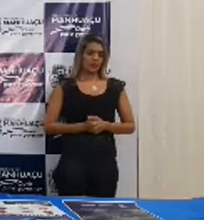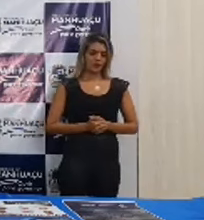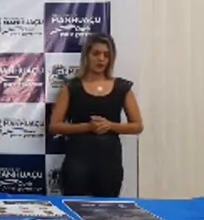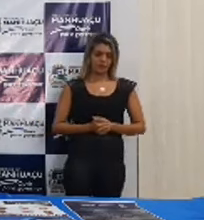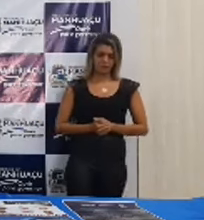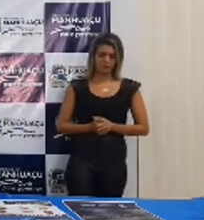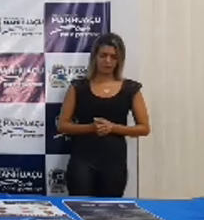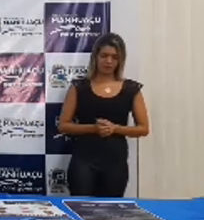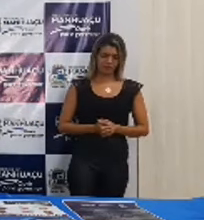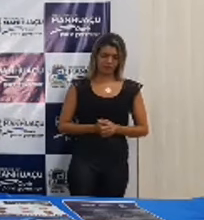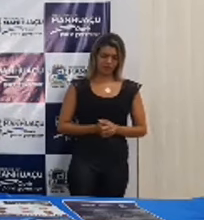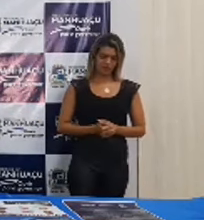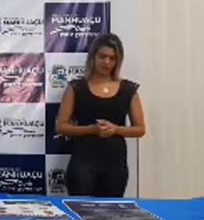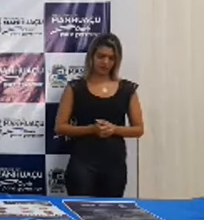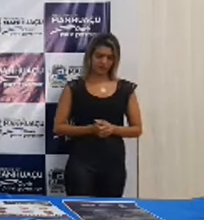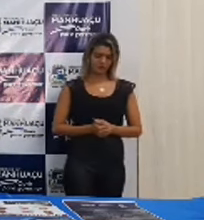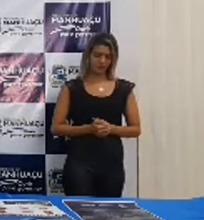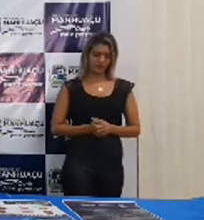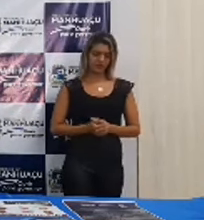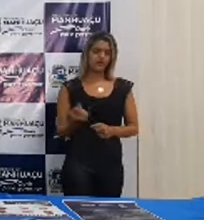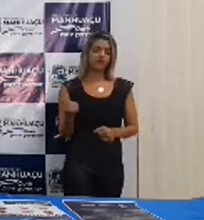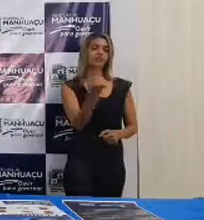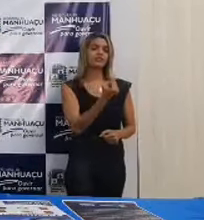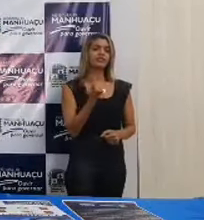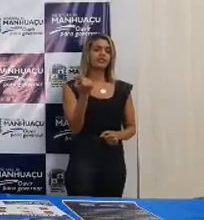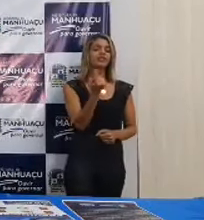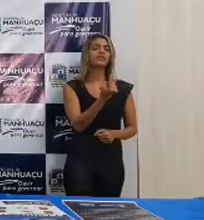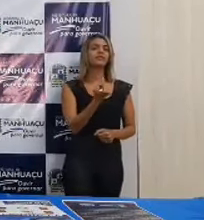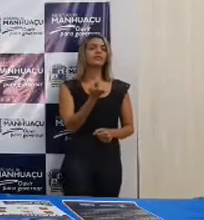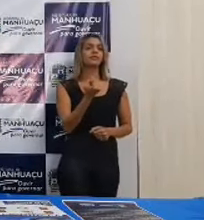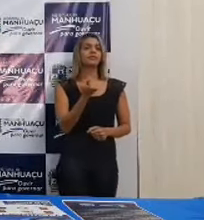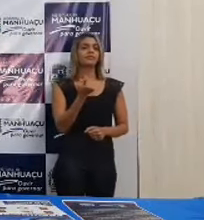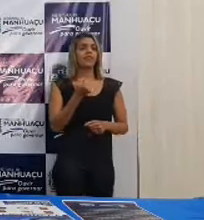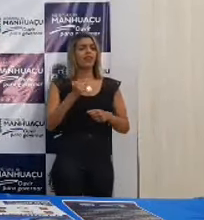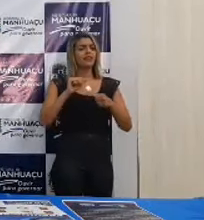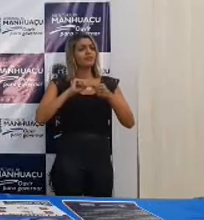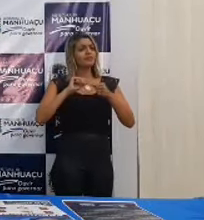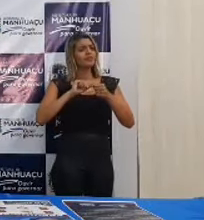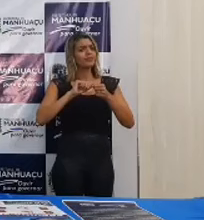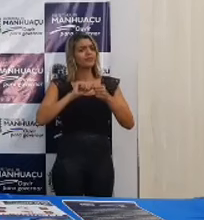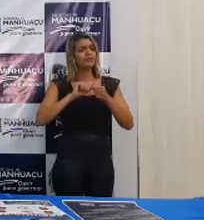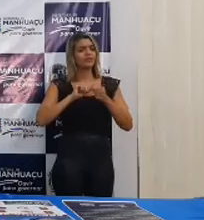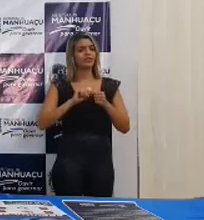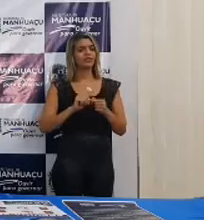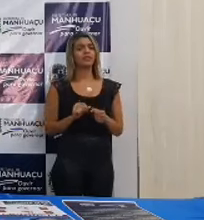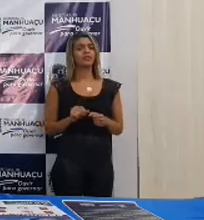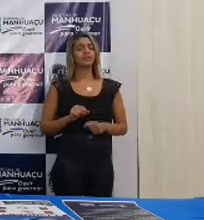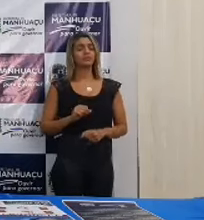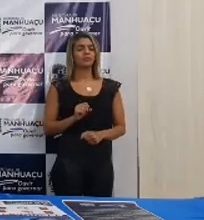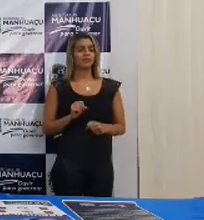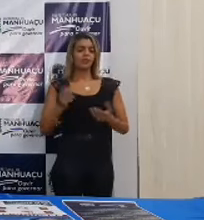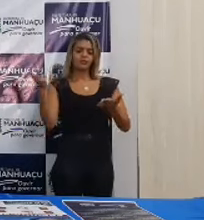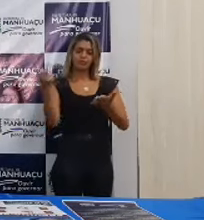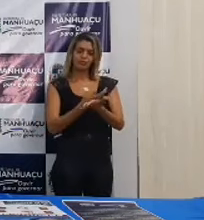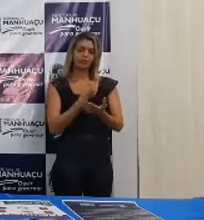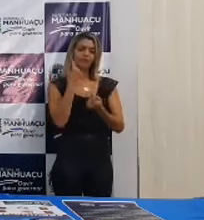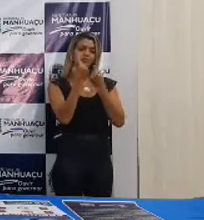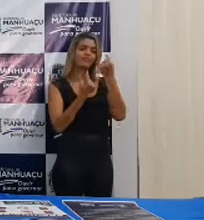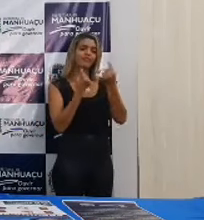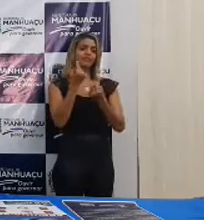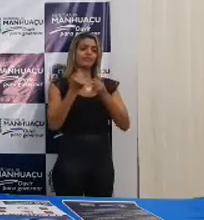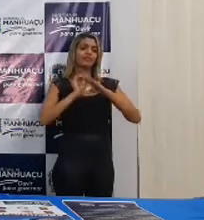a gente está tentando com o objetivo de atender o maior número de pessoas. Muito obrigado à presença de todos. A gente pode iniciar.